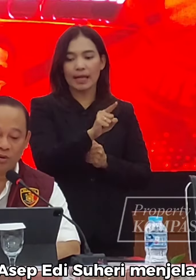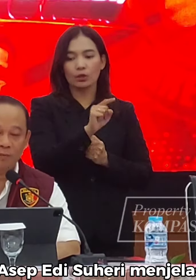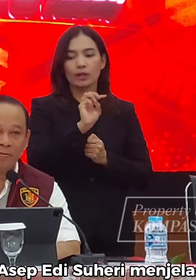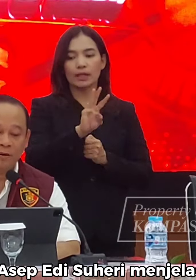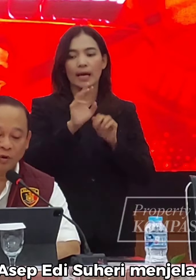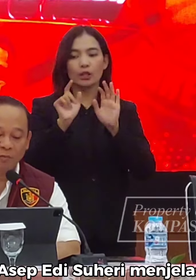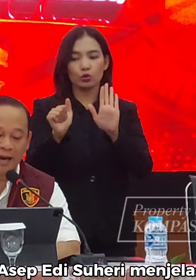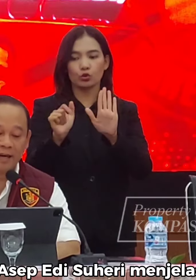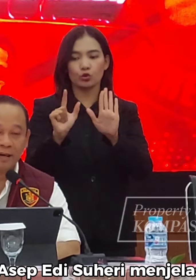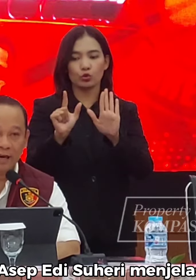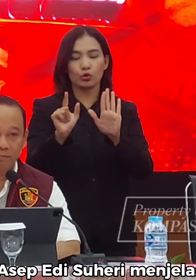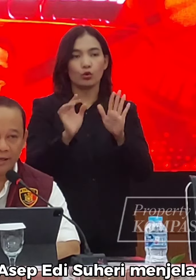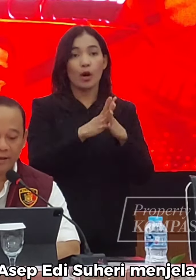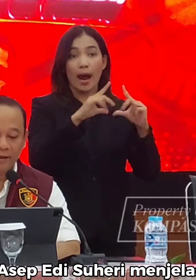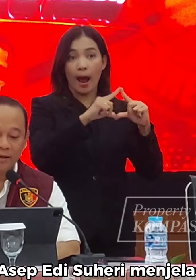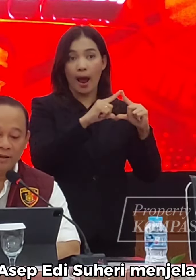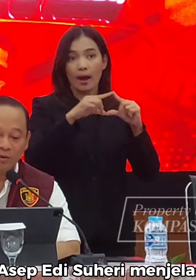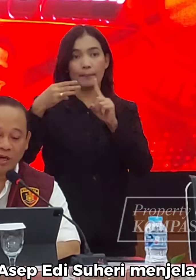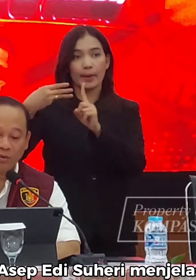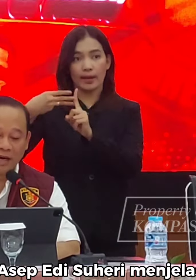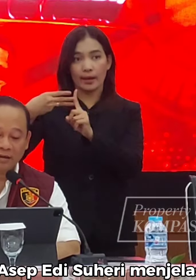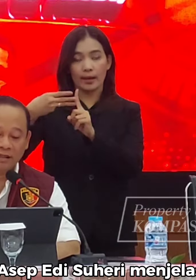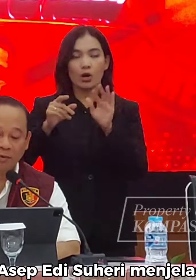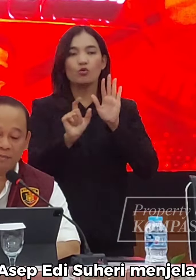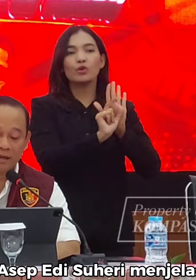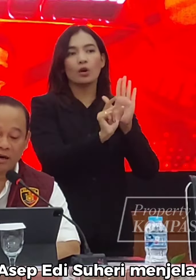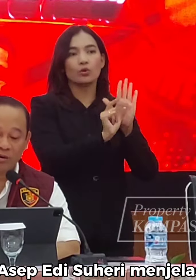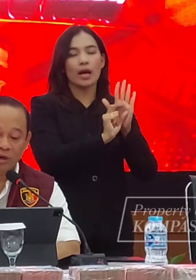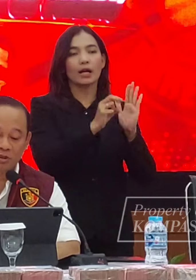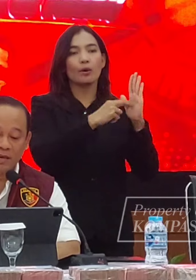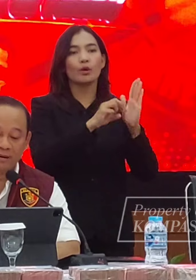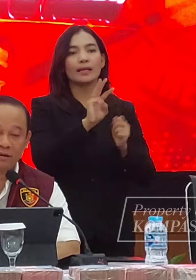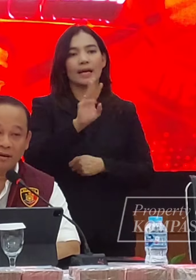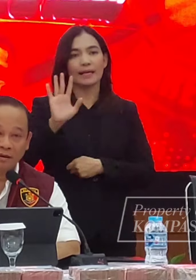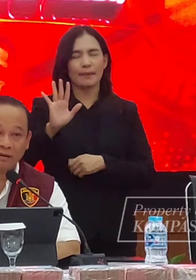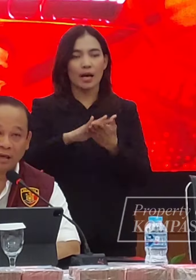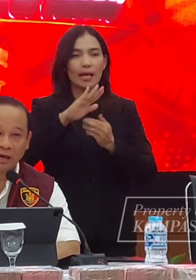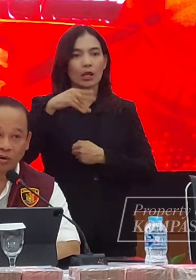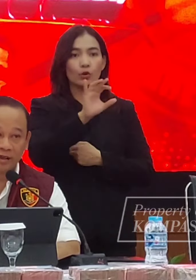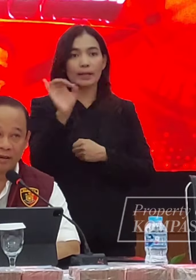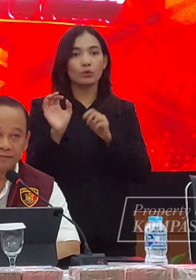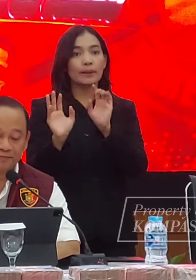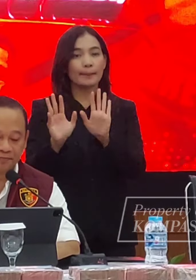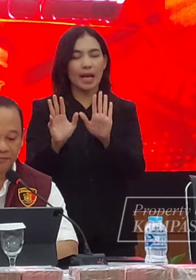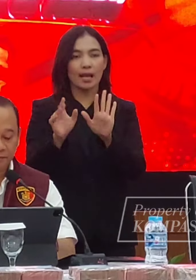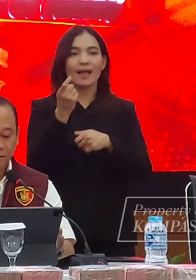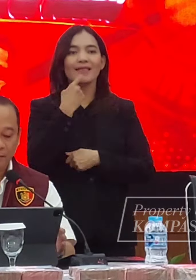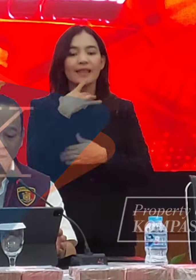137 huruf a dan b undang-undang 35 tahun 2009 tentang